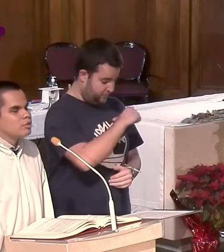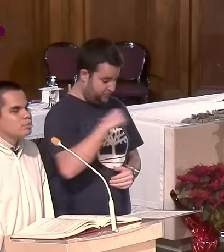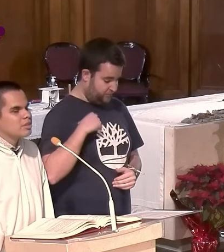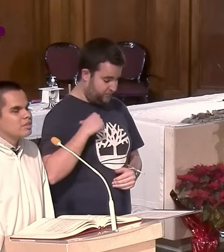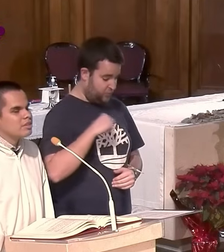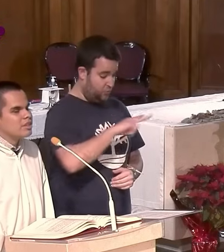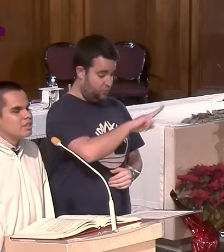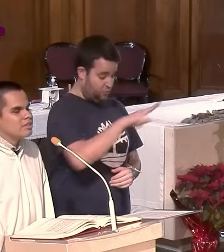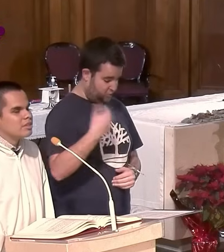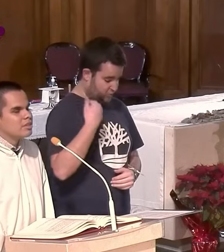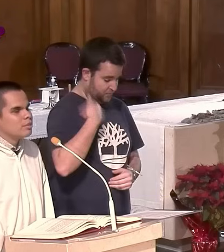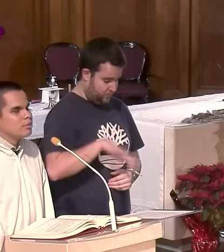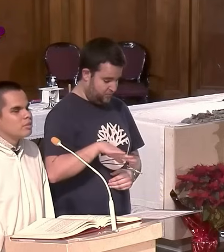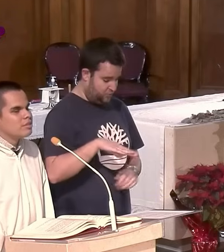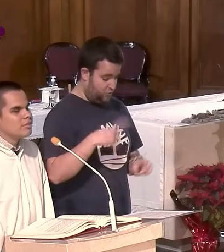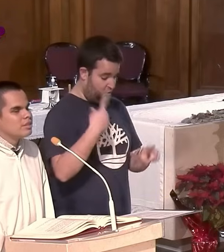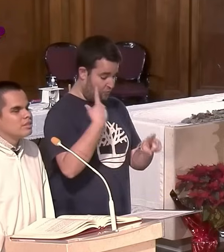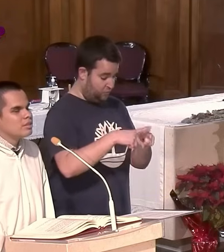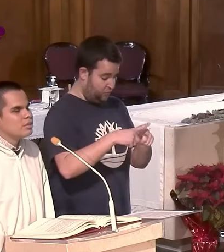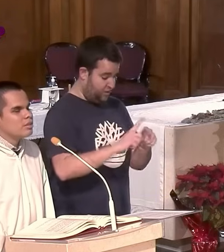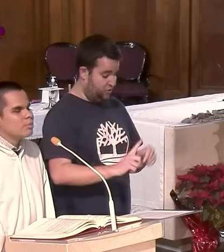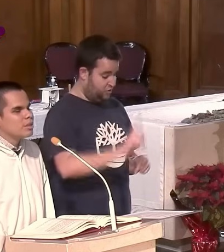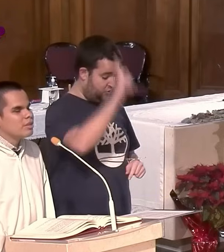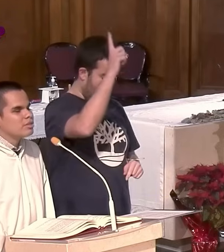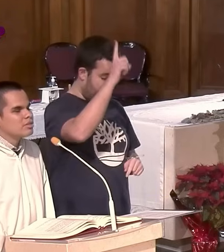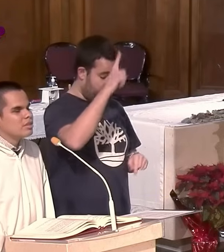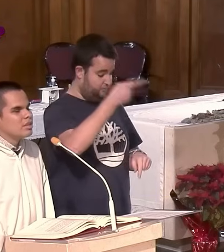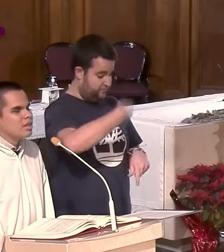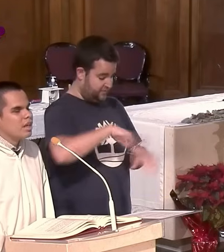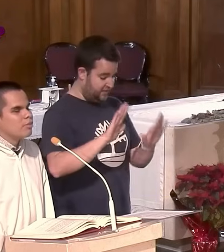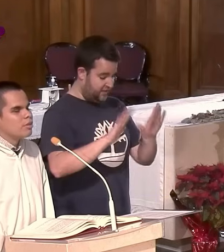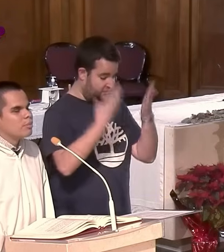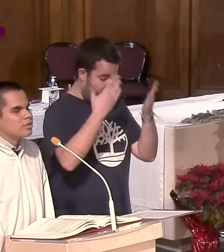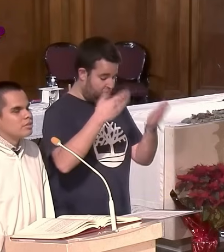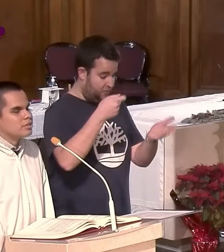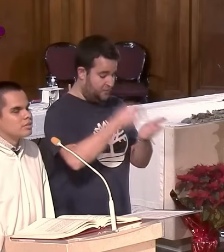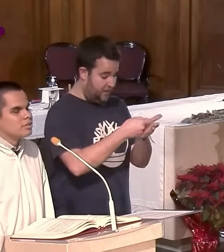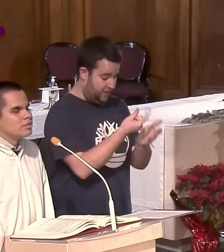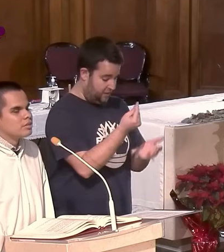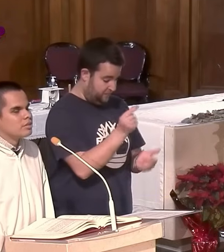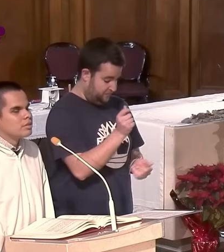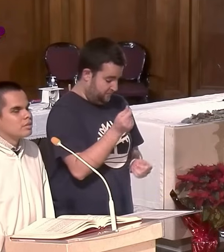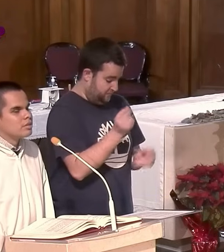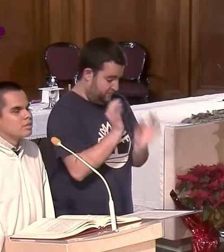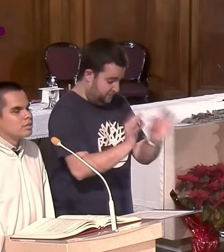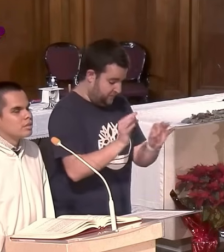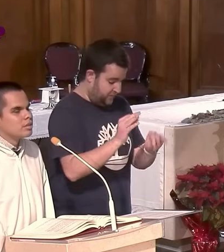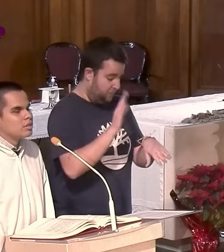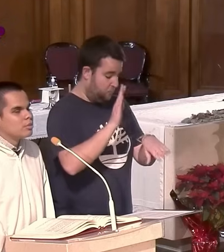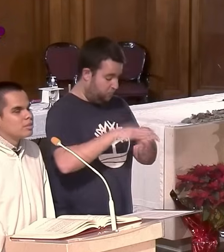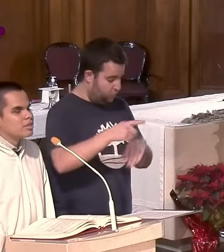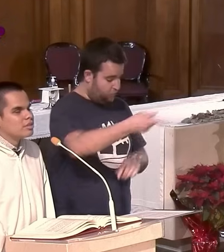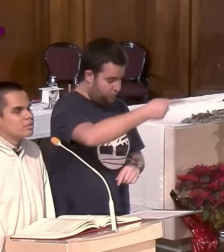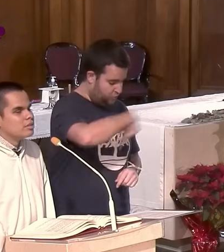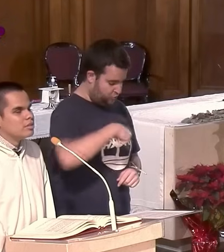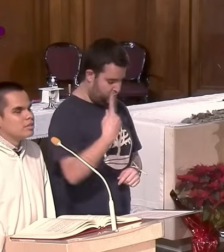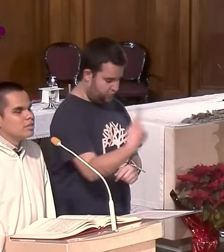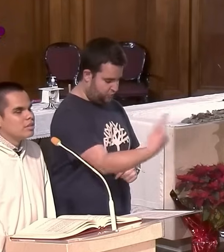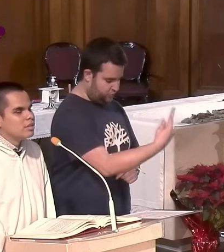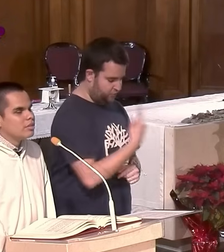Y no os pertenecéis, pues habéis sido comprados a buen precio. Por